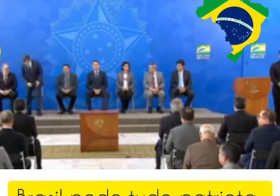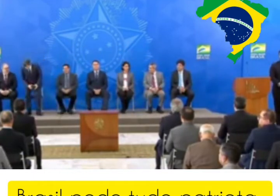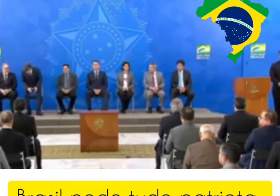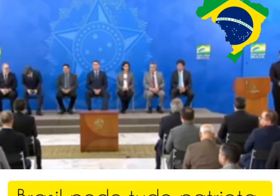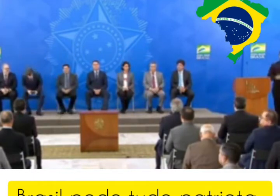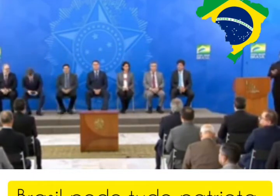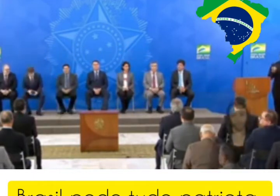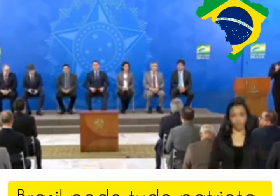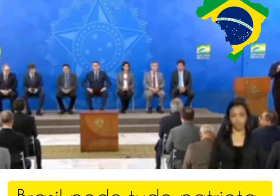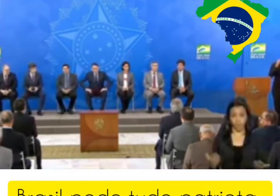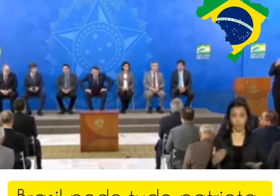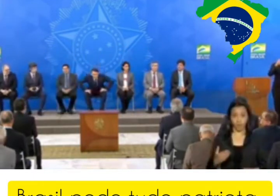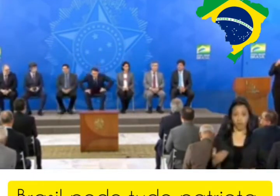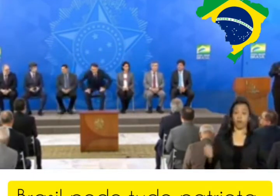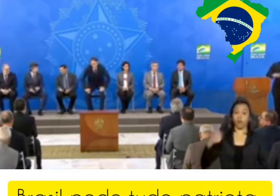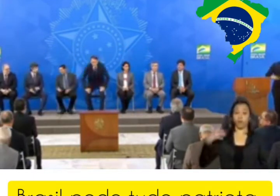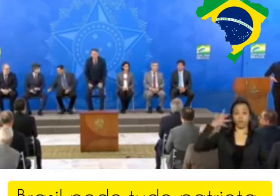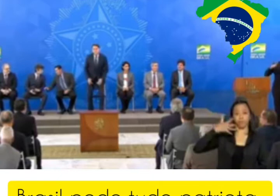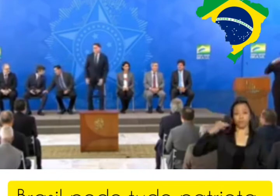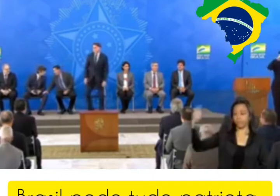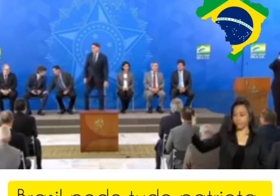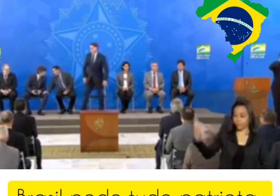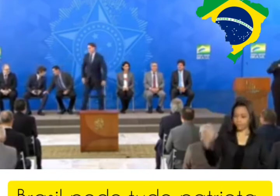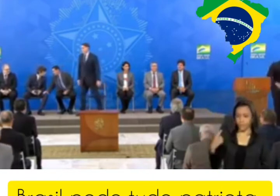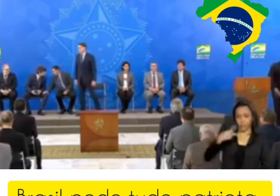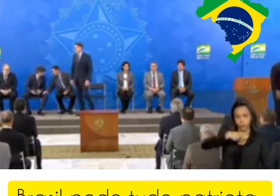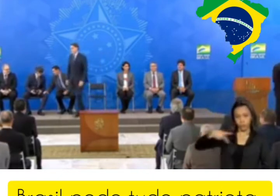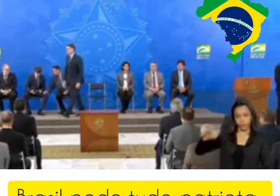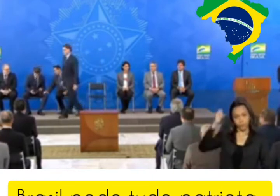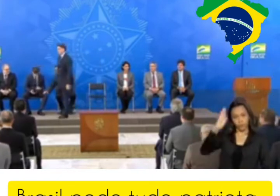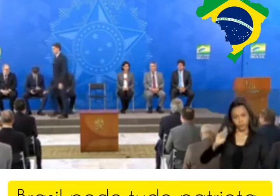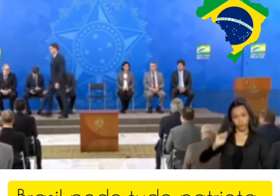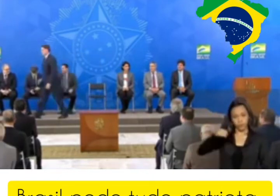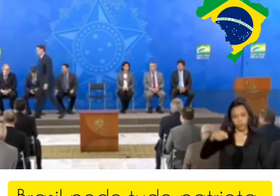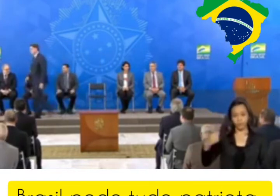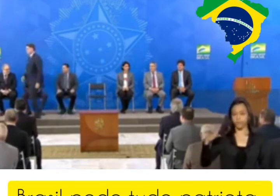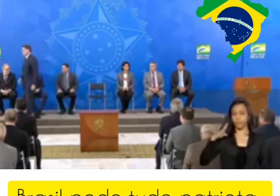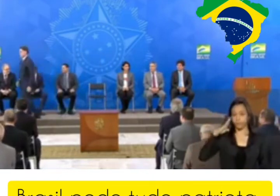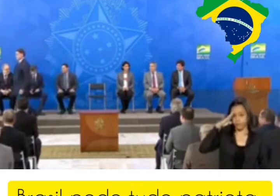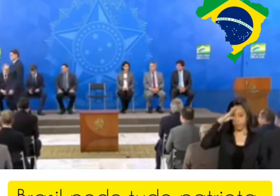Com a palavra, o presidente da República, Jair Bolsonaro.